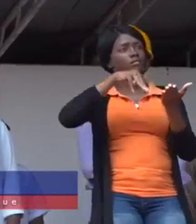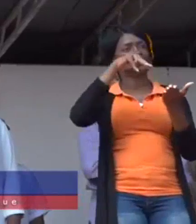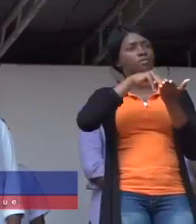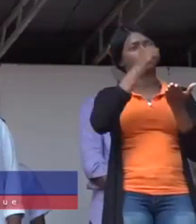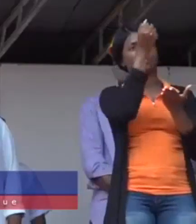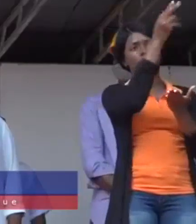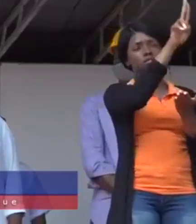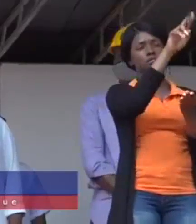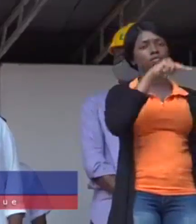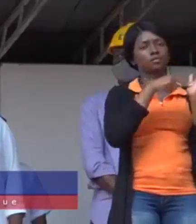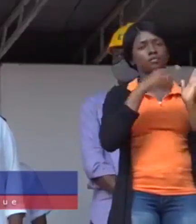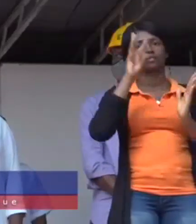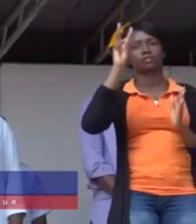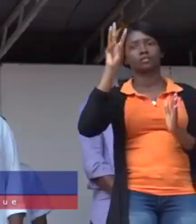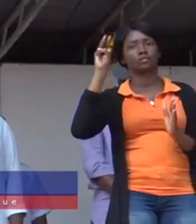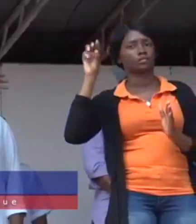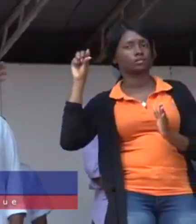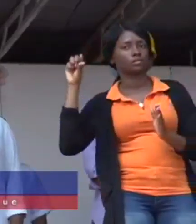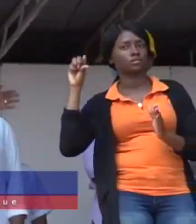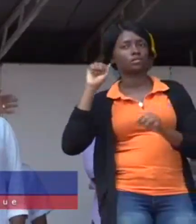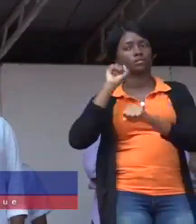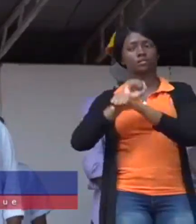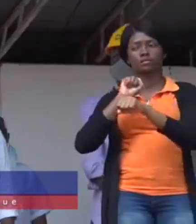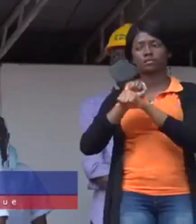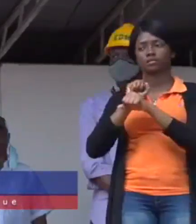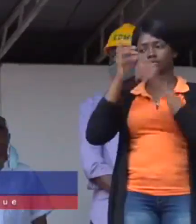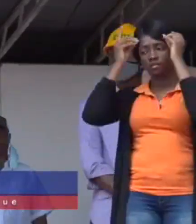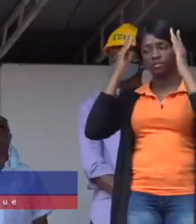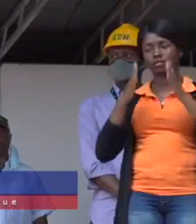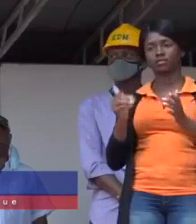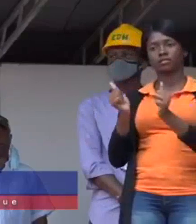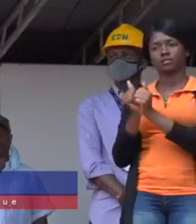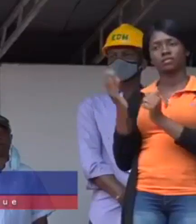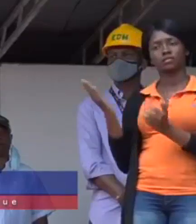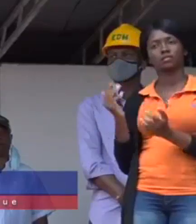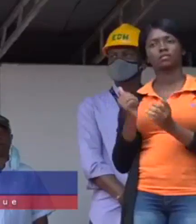12.6 mégawatts. N'a travail directeur départemental là la